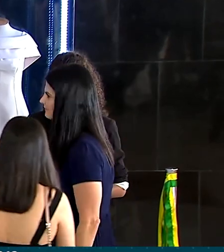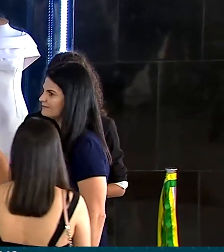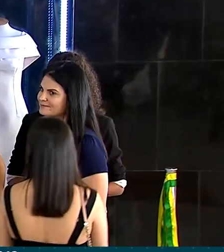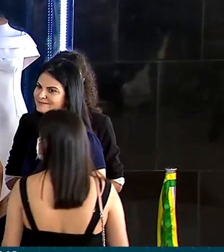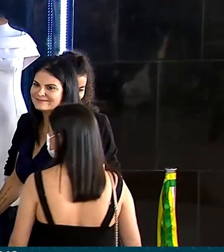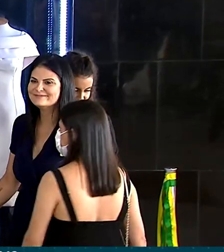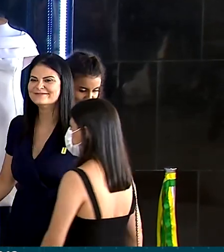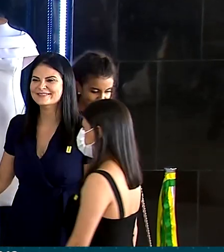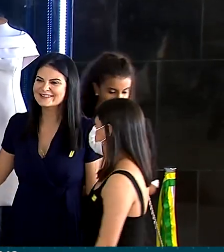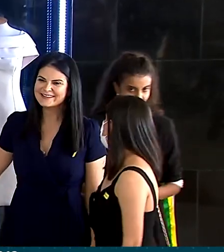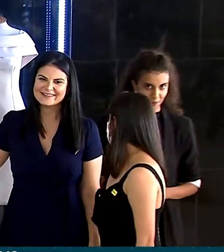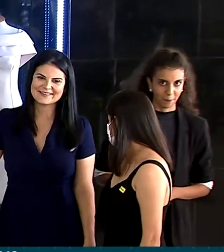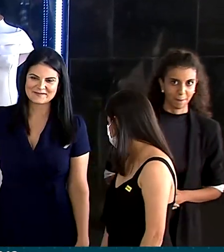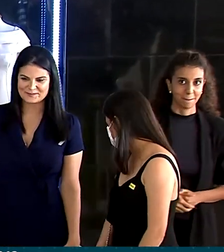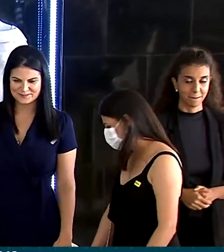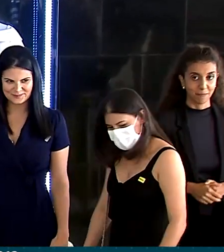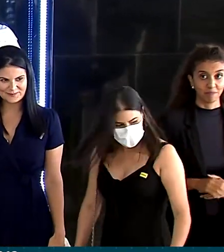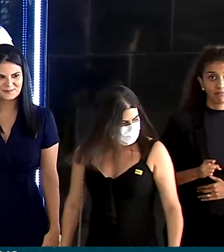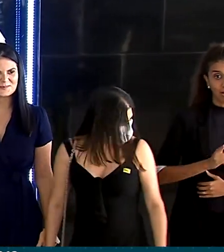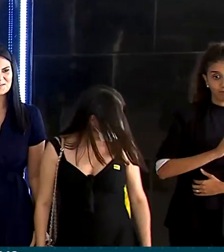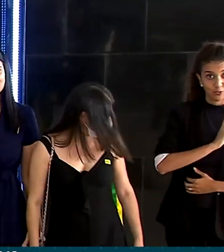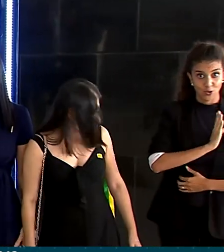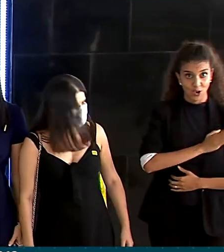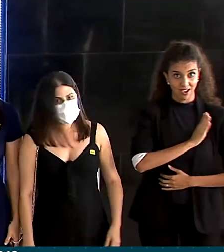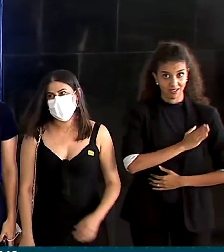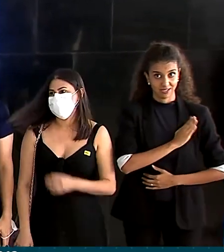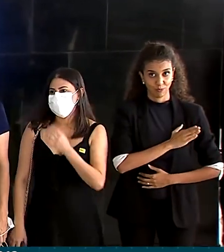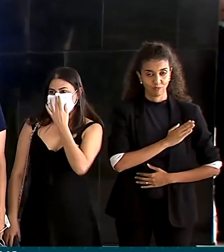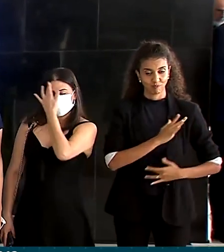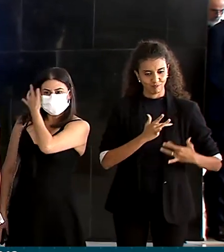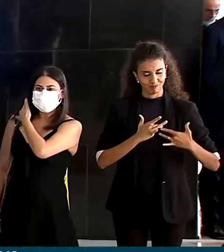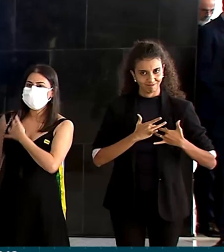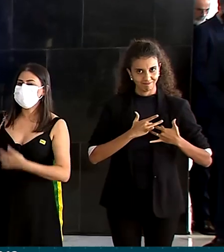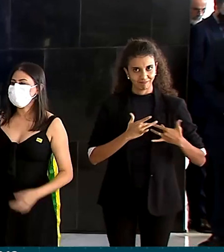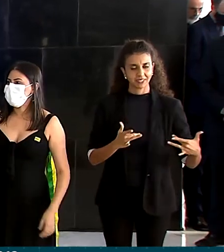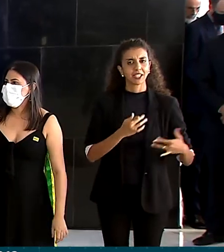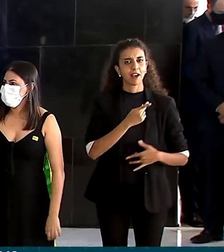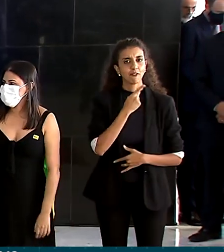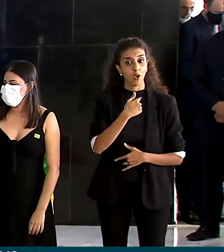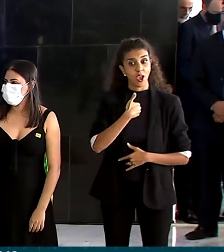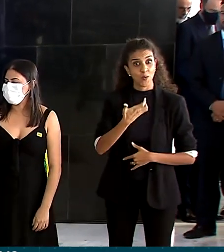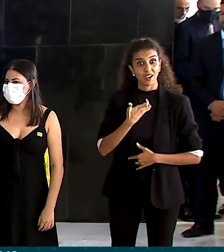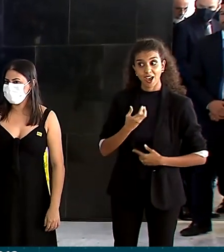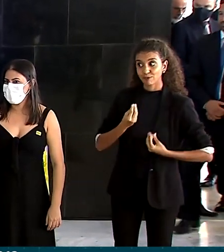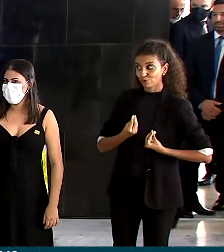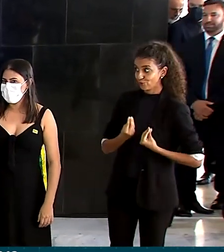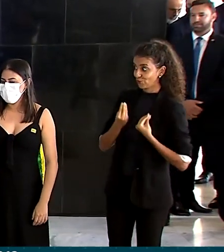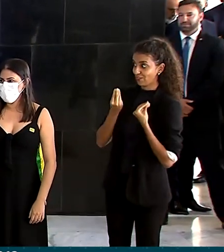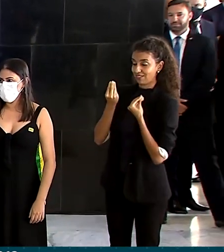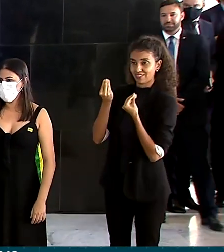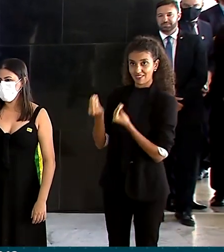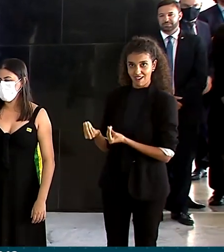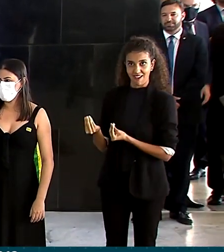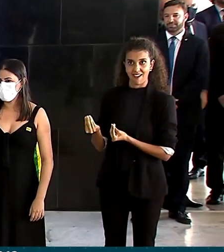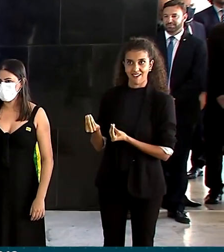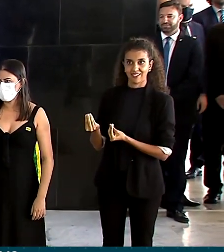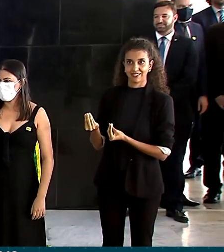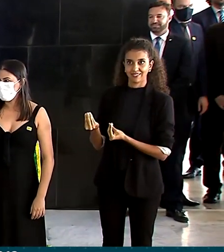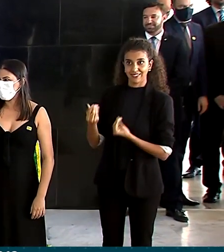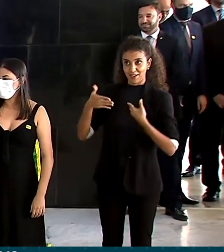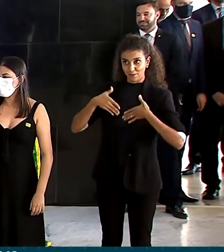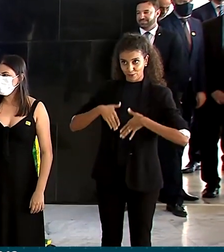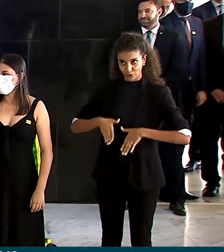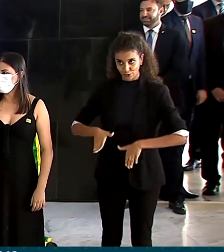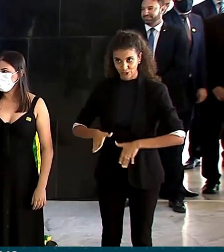E ela, com coração, com muita generosidade, falou: eu quero te dar essa peça, quero doar essa peça.